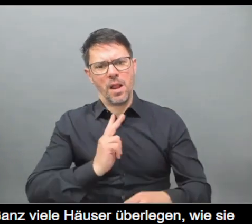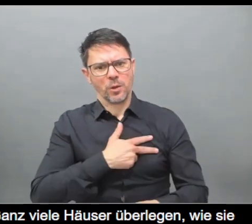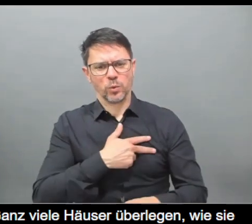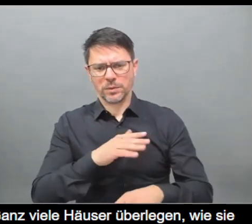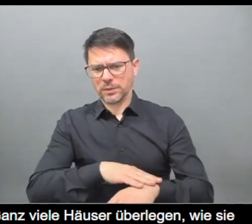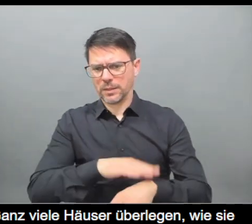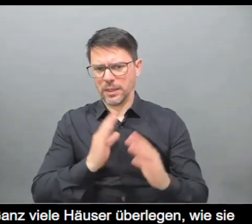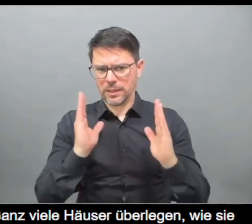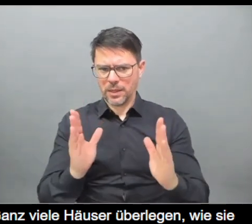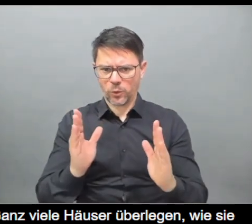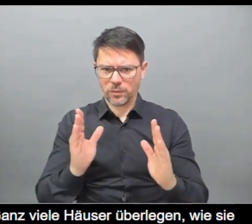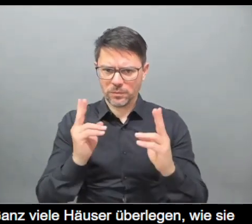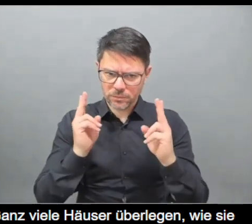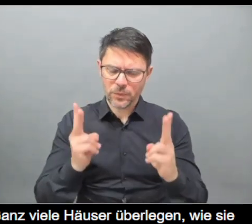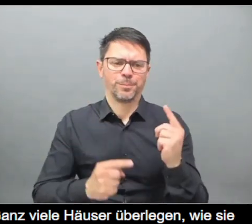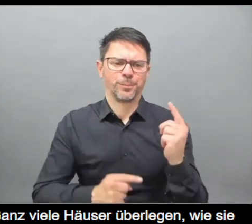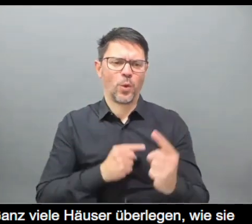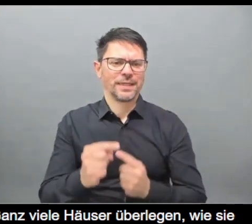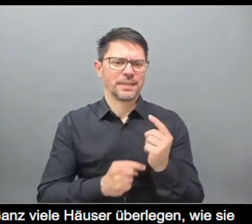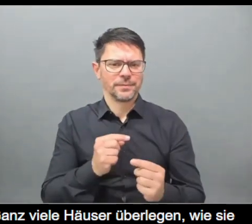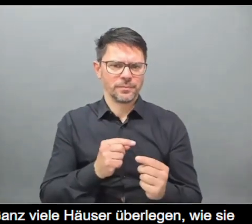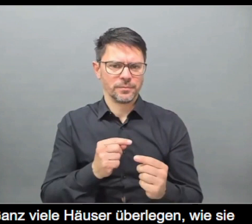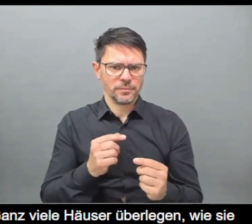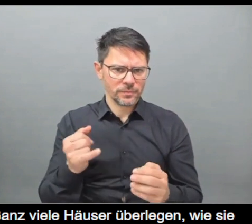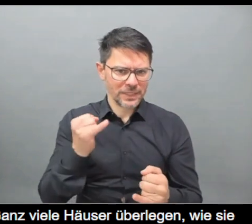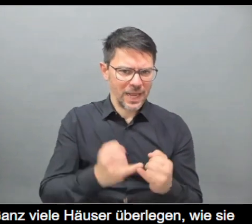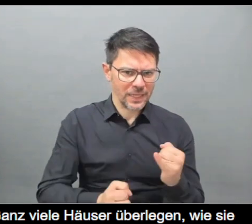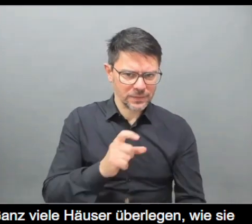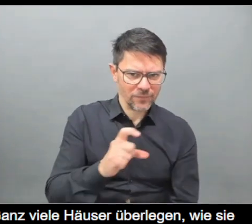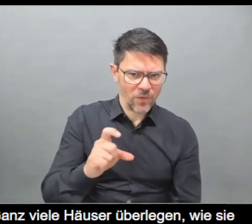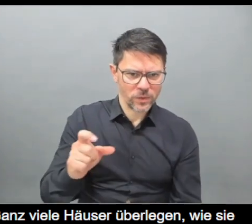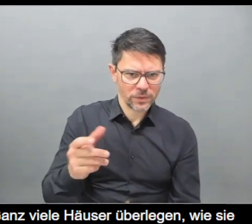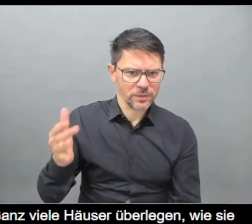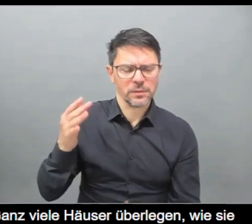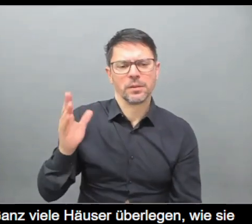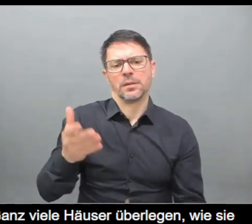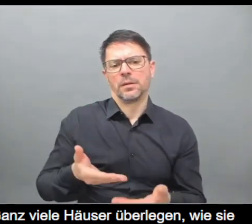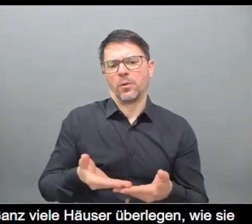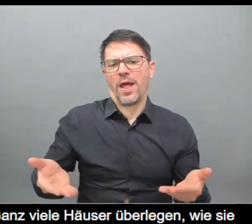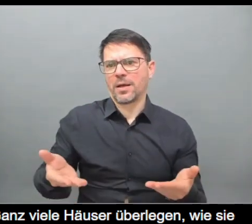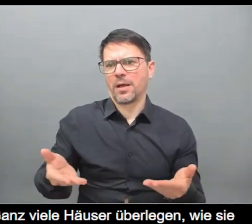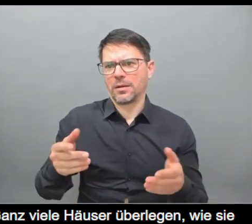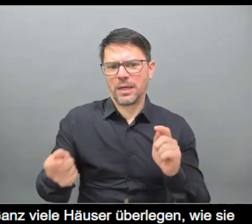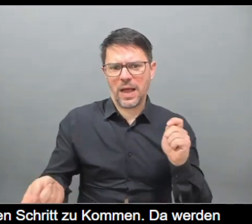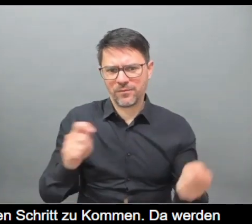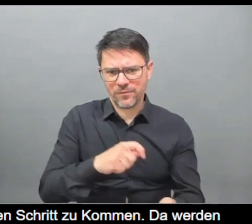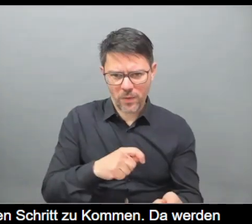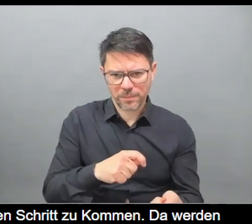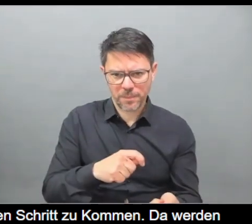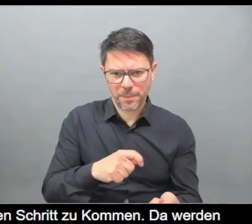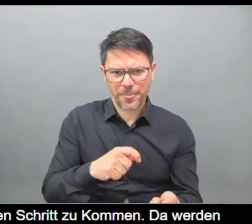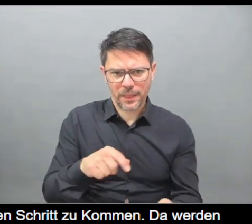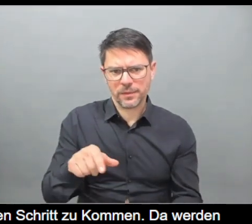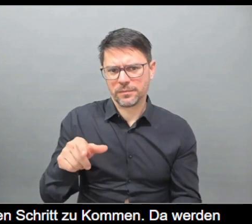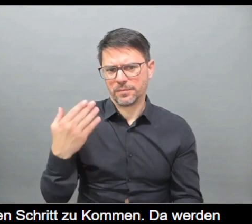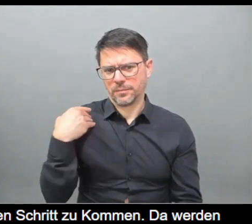angestoßen wurde. Die haben 2007 begonnen und sind immer noch dabei und übrigens einem nachsteuern und im verändern. Also daraus